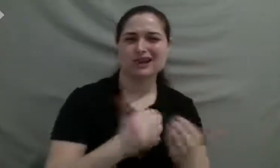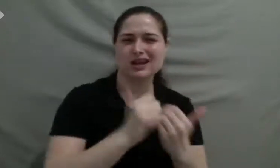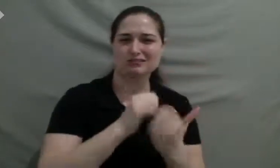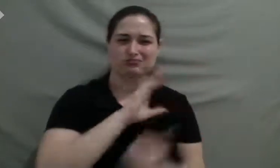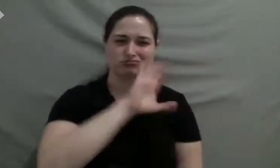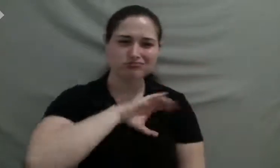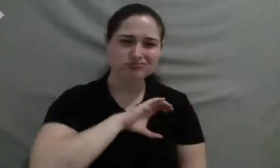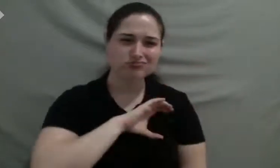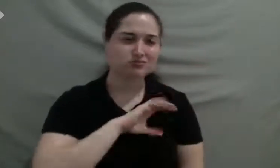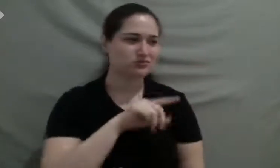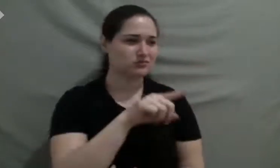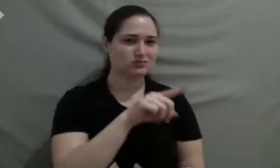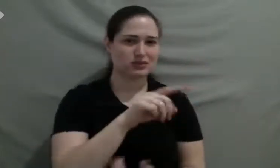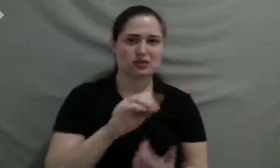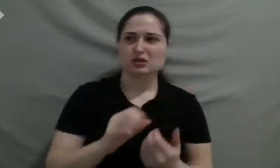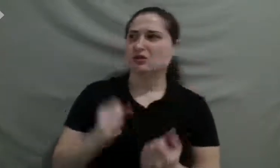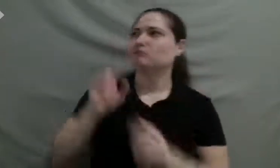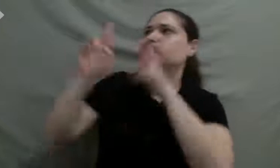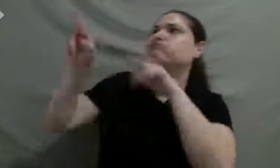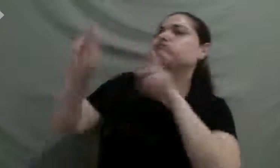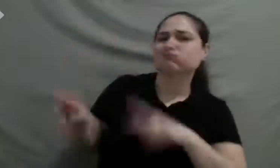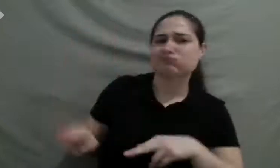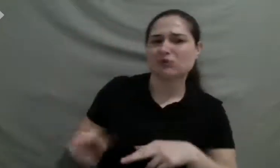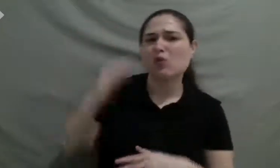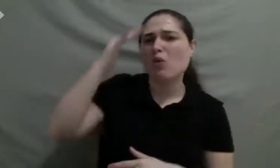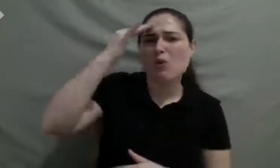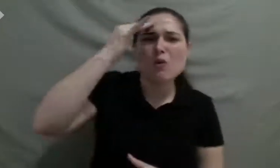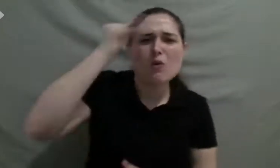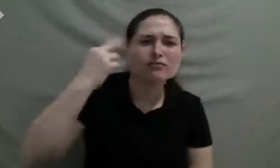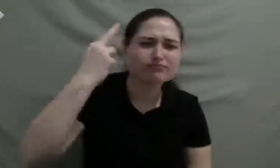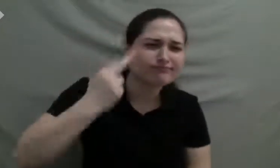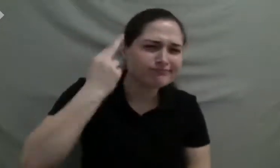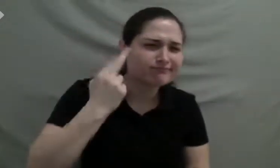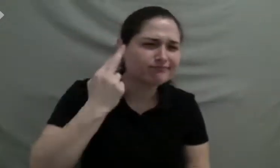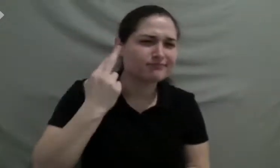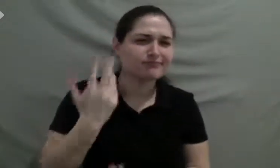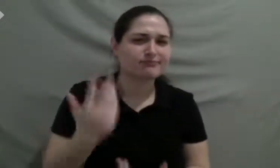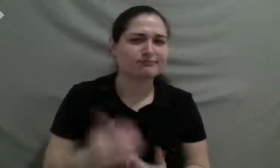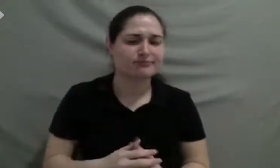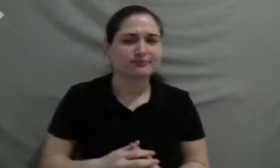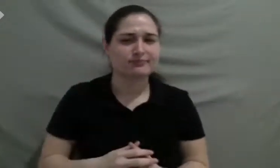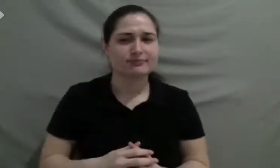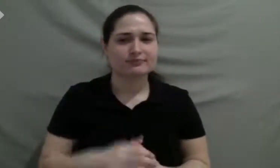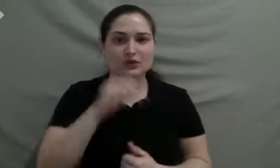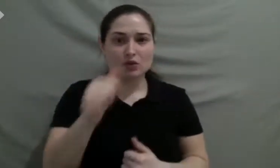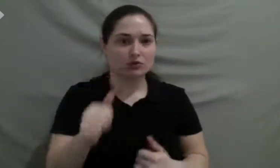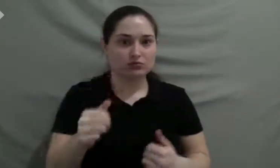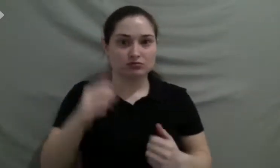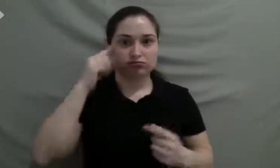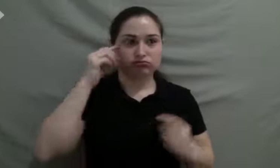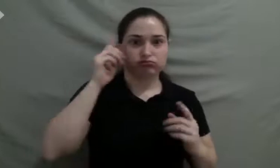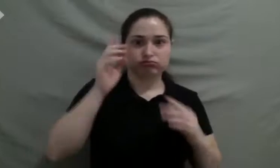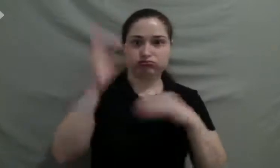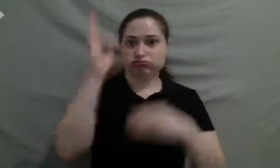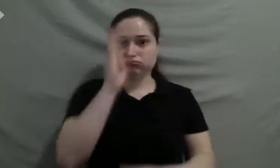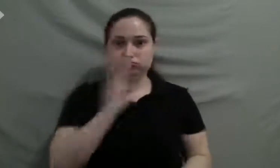está respondiendo de esa manera, que necesariamente no es esquizofrenia porque